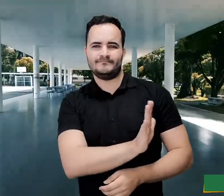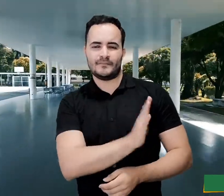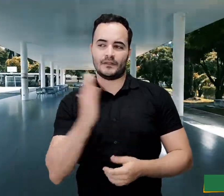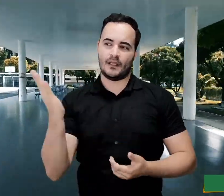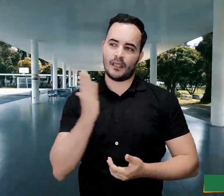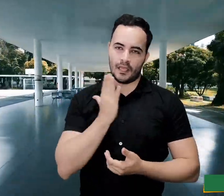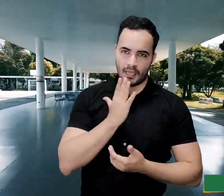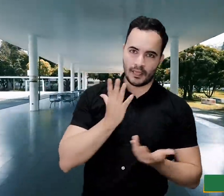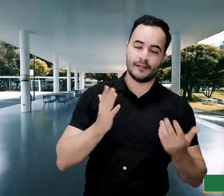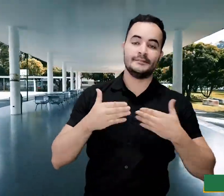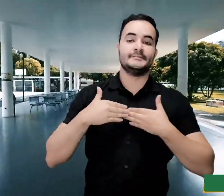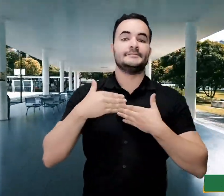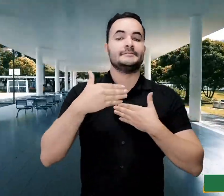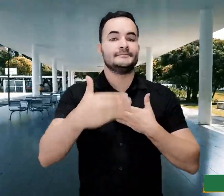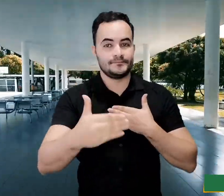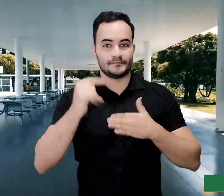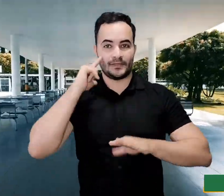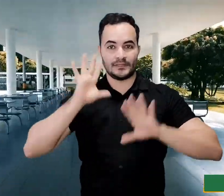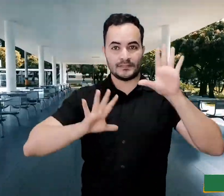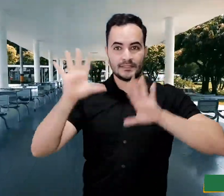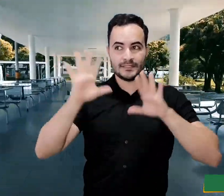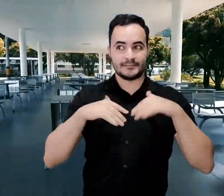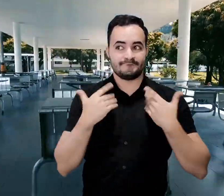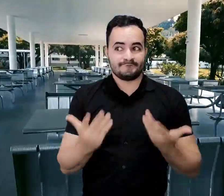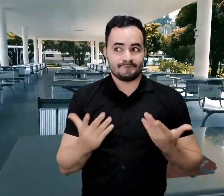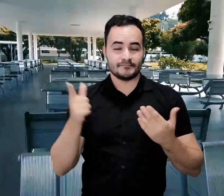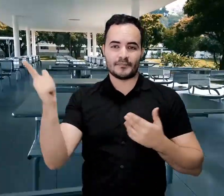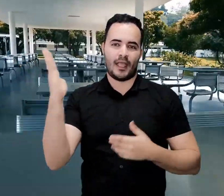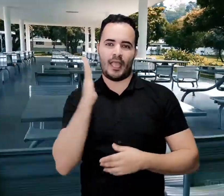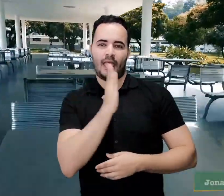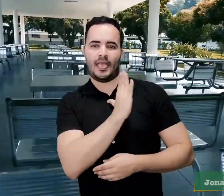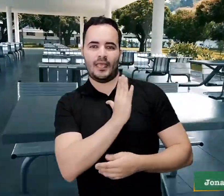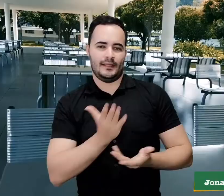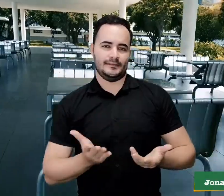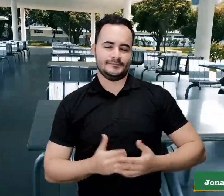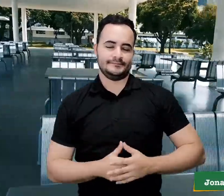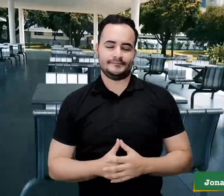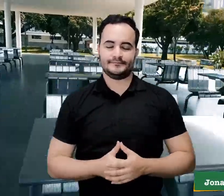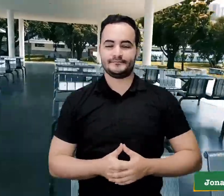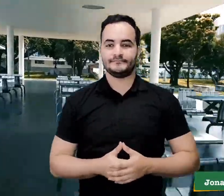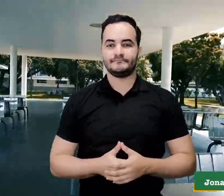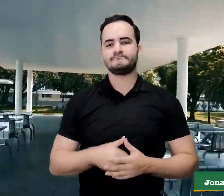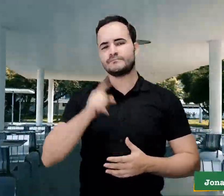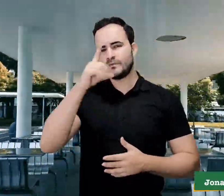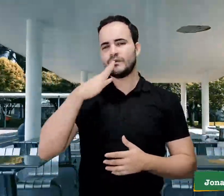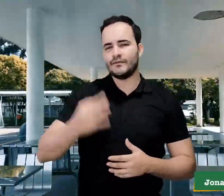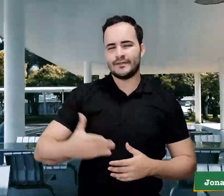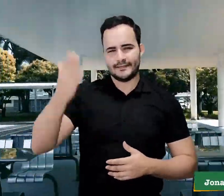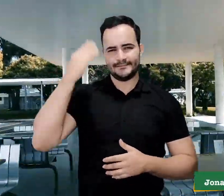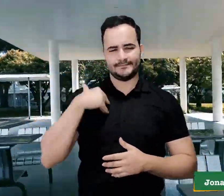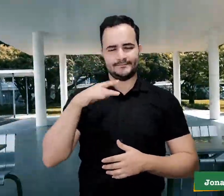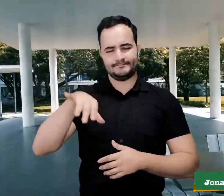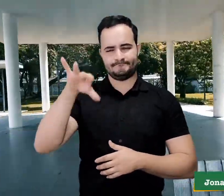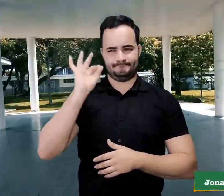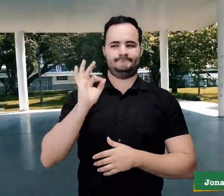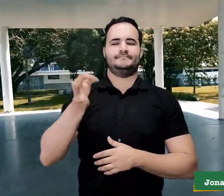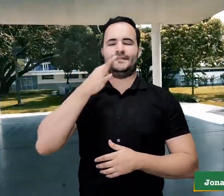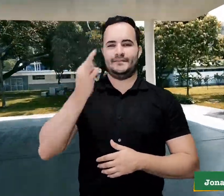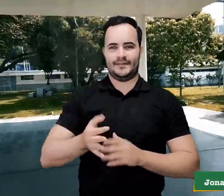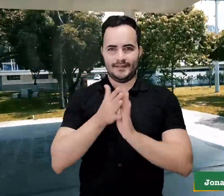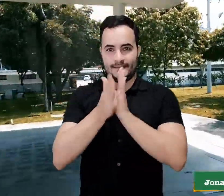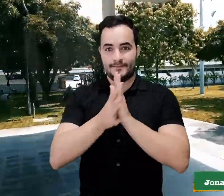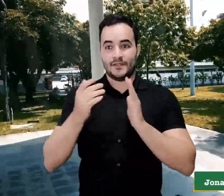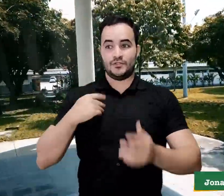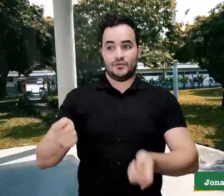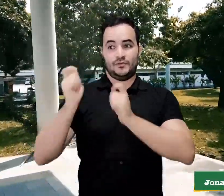ya pasados los 15 días de prueba. Una anécdota particular, la primera vez que me tocó cuidar exámenes de